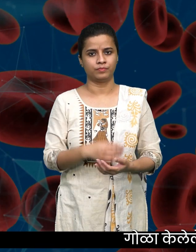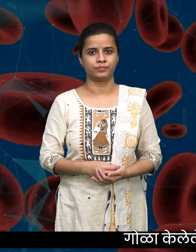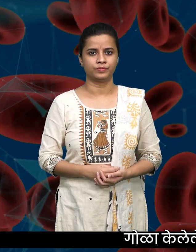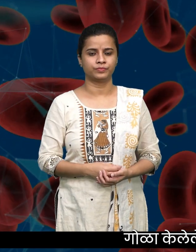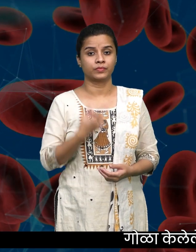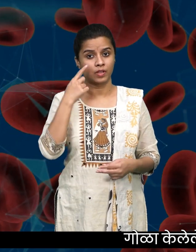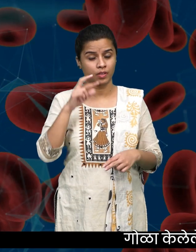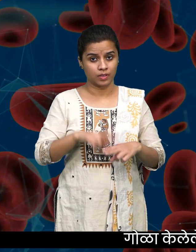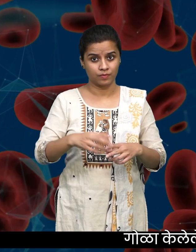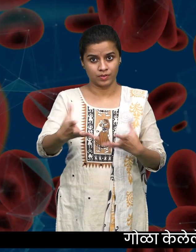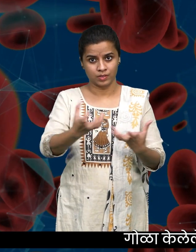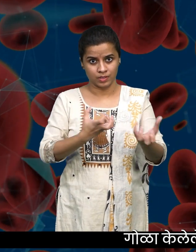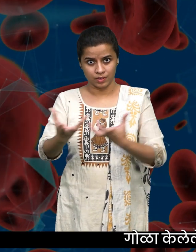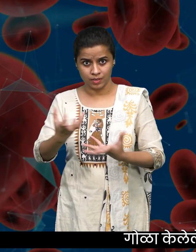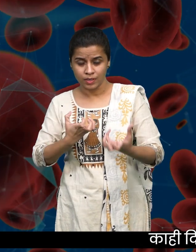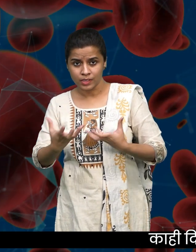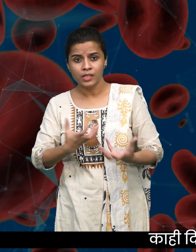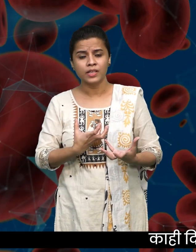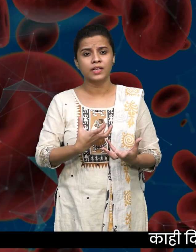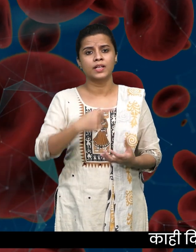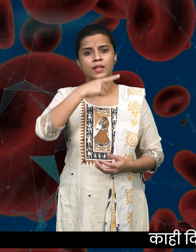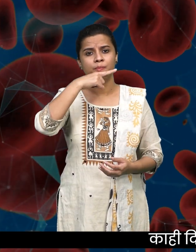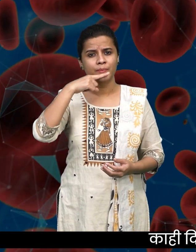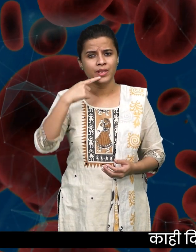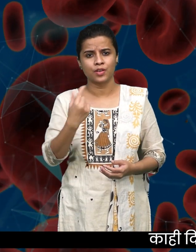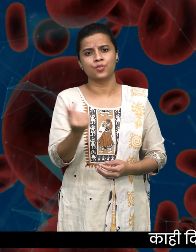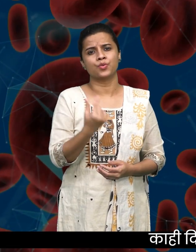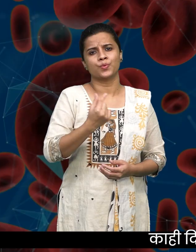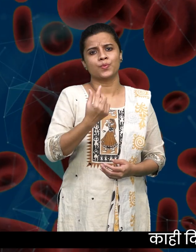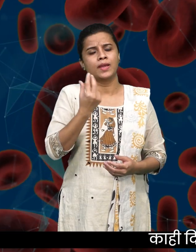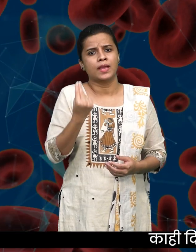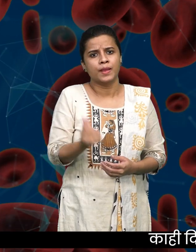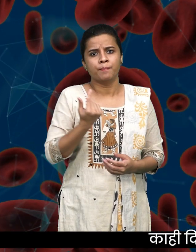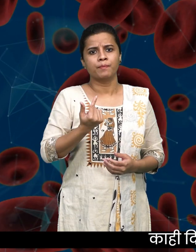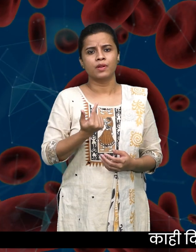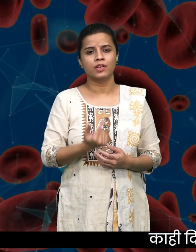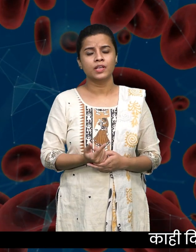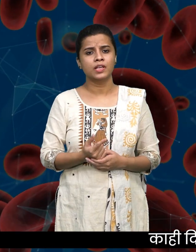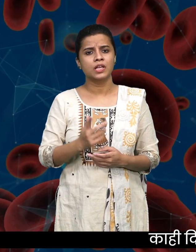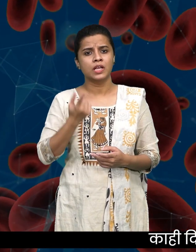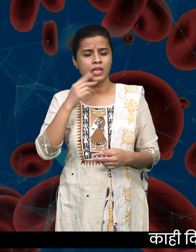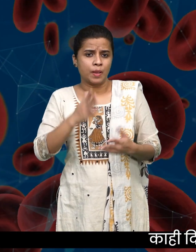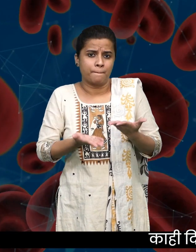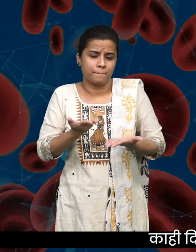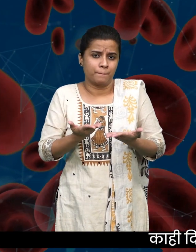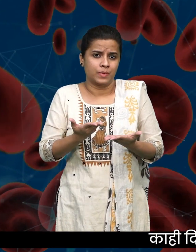गोळा केलेले रक्त लगेच वापरायचे नसेल तर ते काही दिवस रेफ्रिजरेटरमध्ये ठेवता येते.